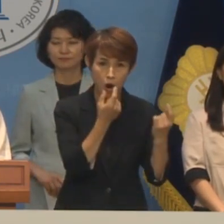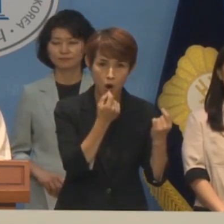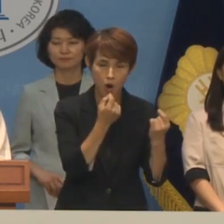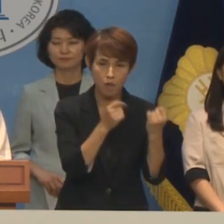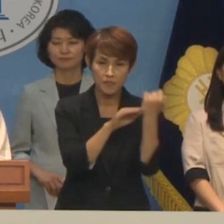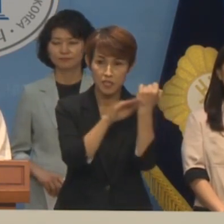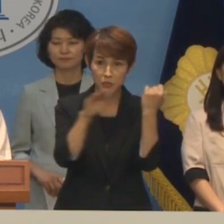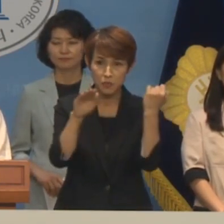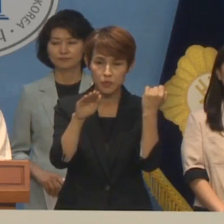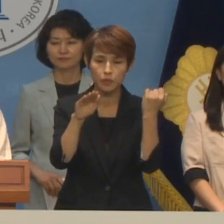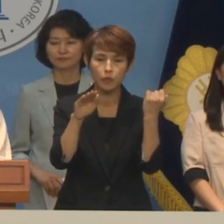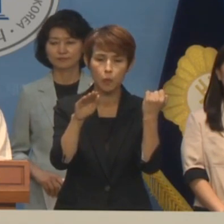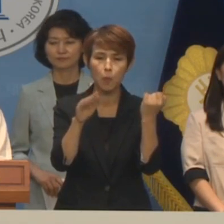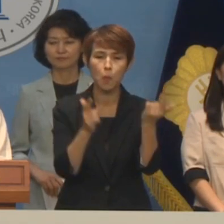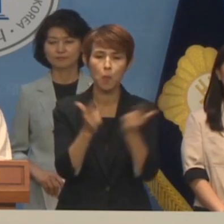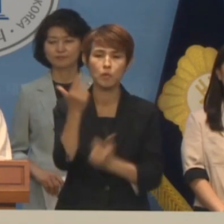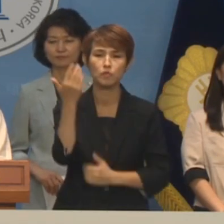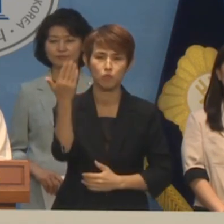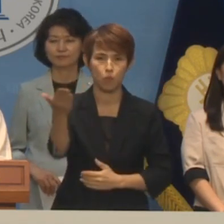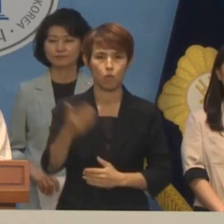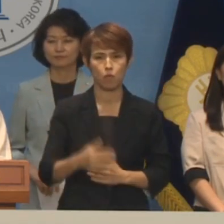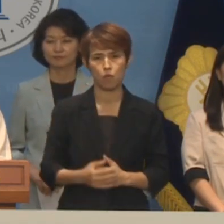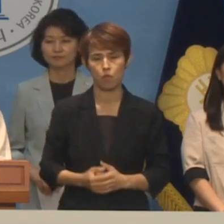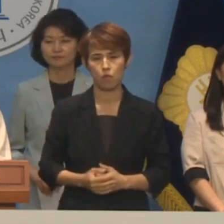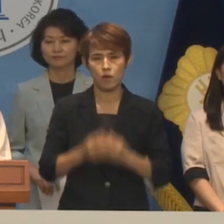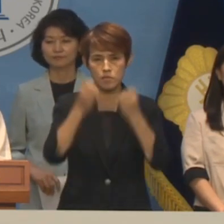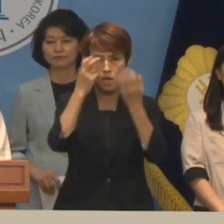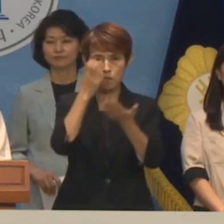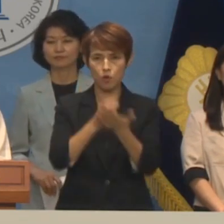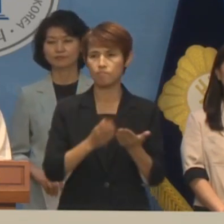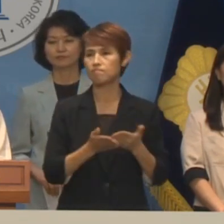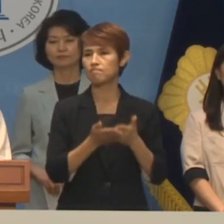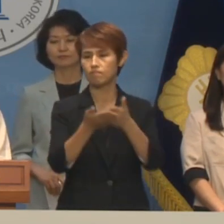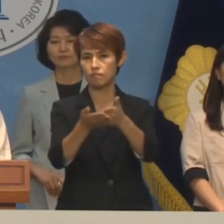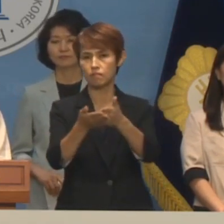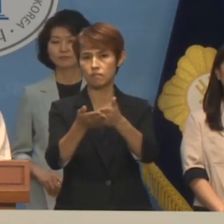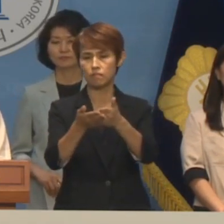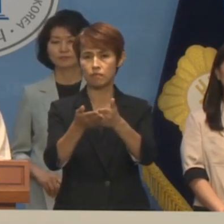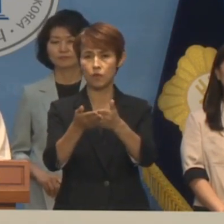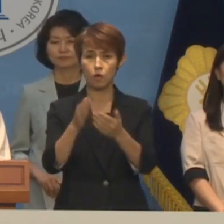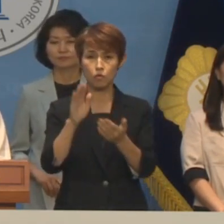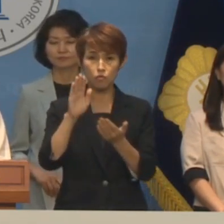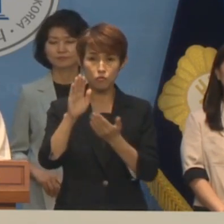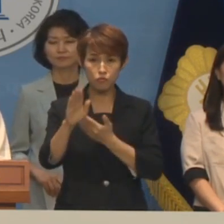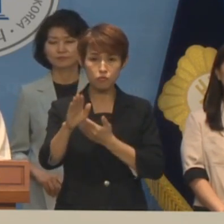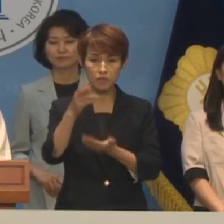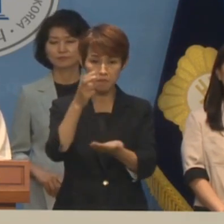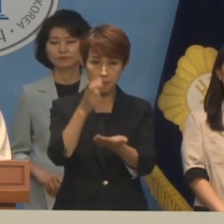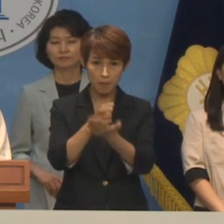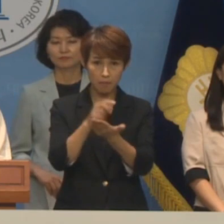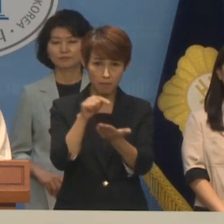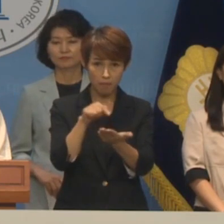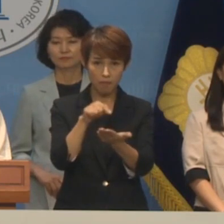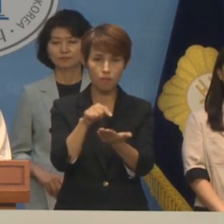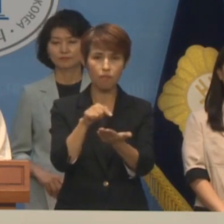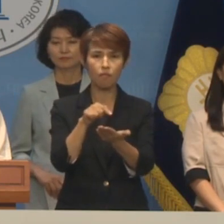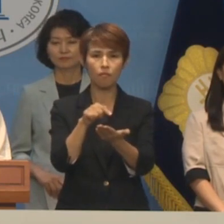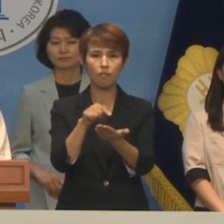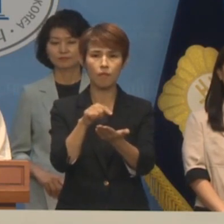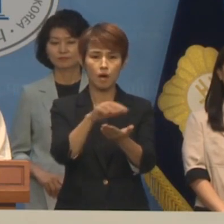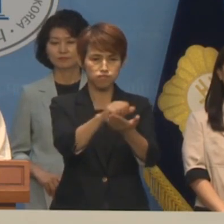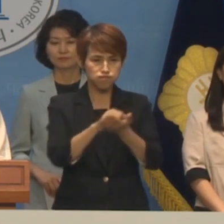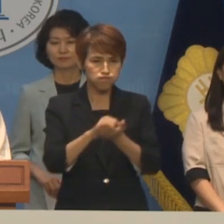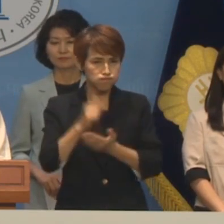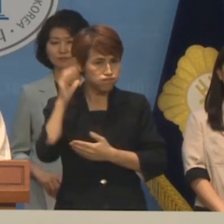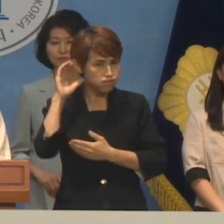기준을 대폭 완화한 새 규정을 내밀었다. 이후 이 개정안은 의견 수렴